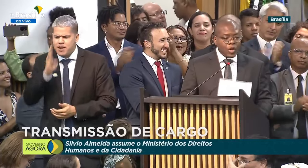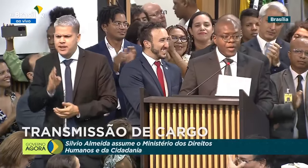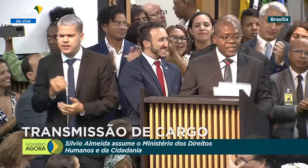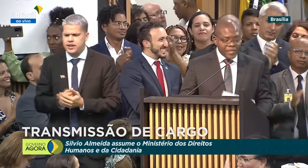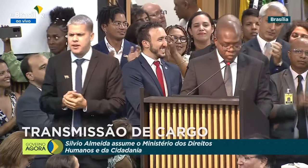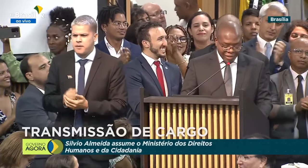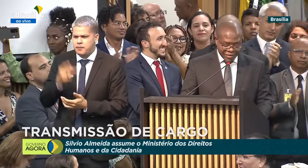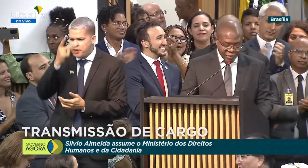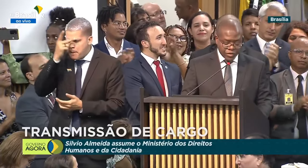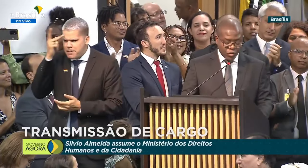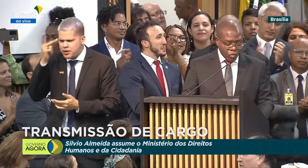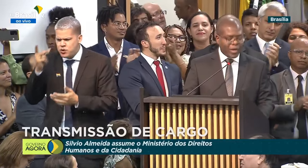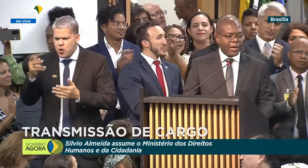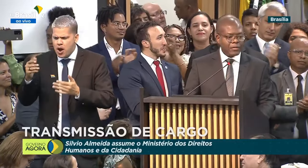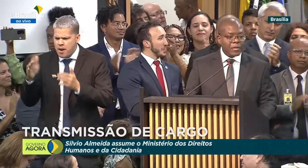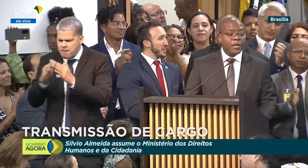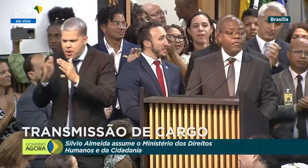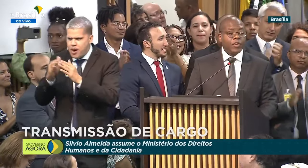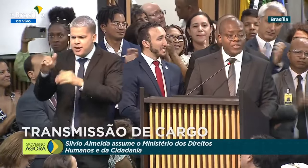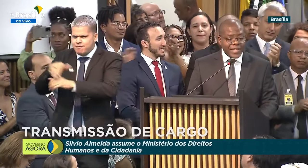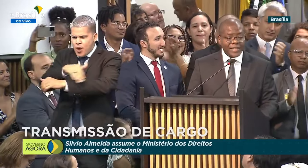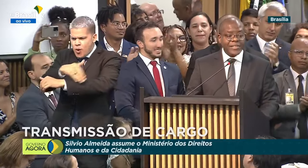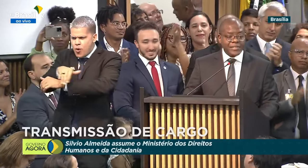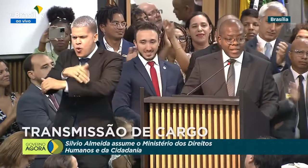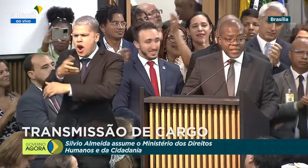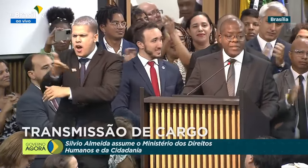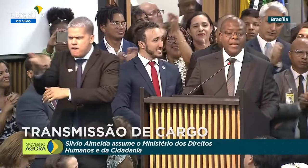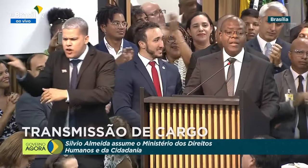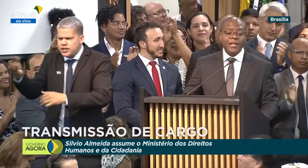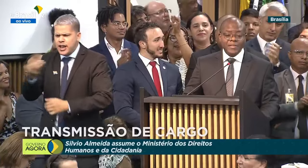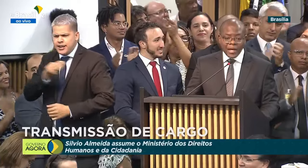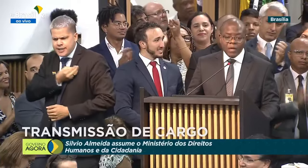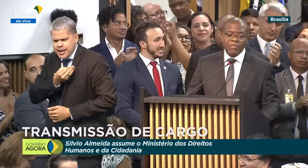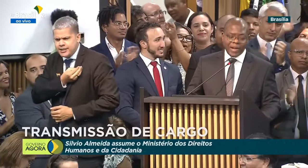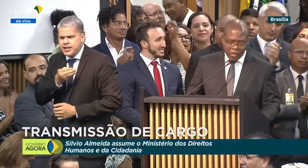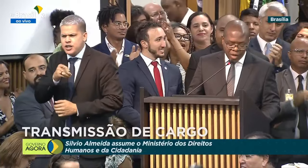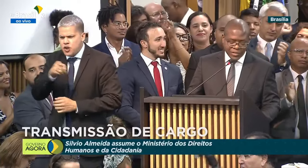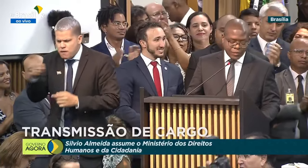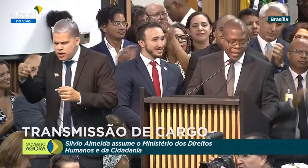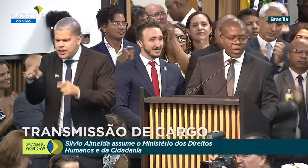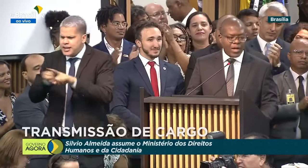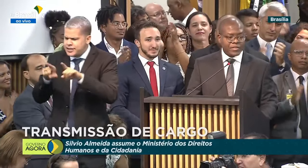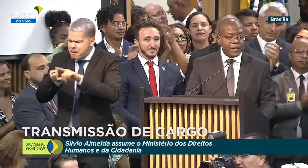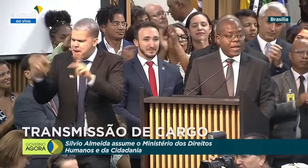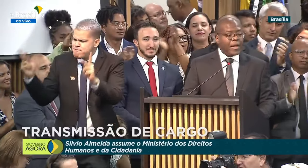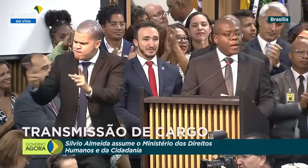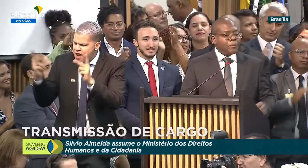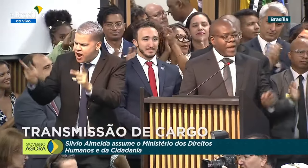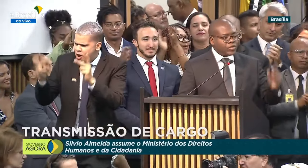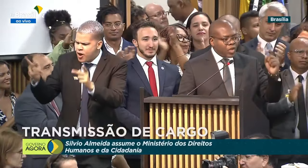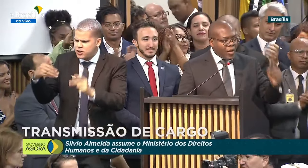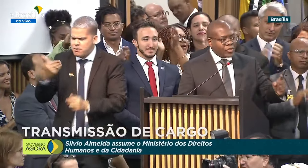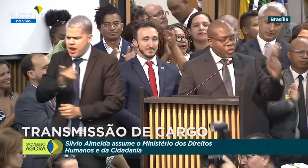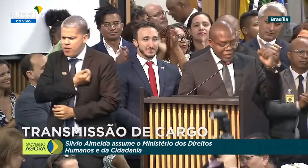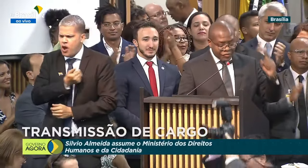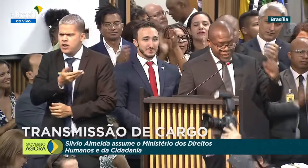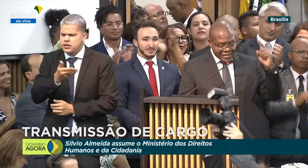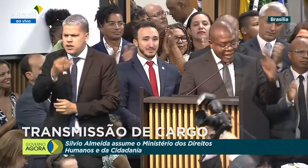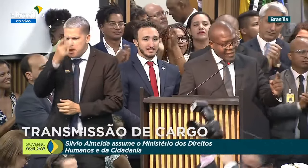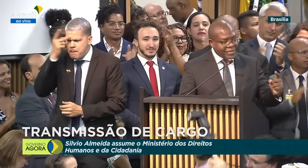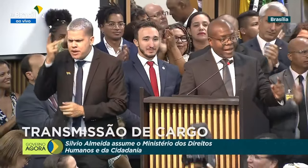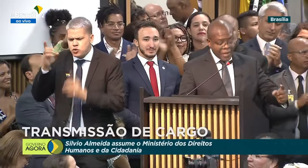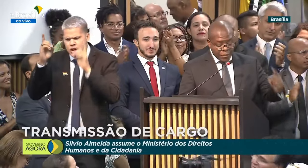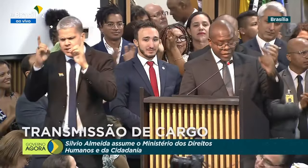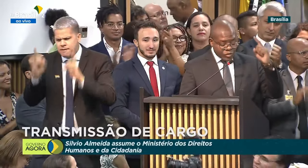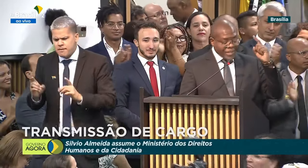pessoas em situação de rua vocês existem e são valiosas para nós pessoas com